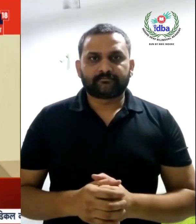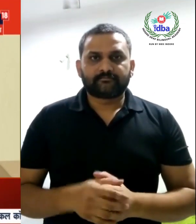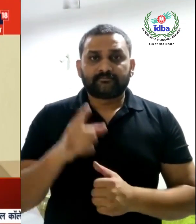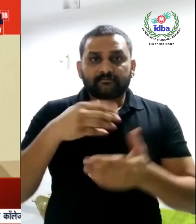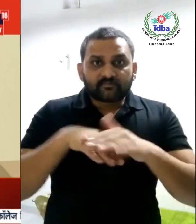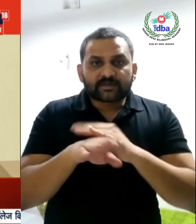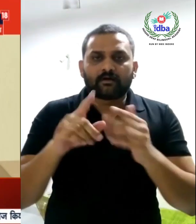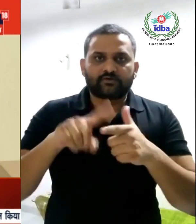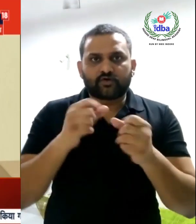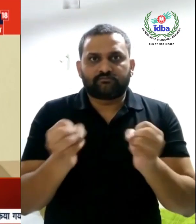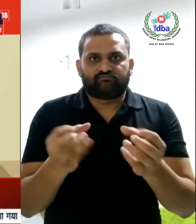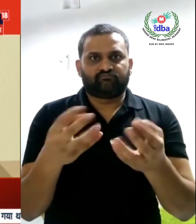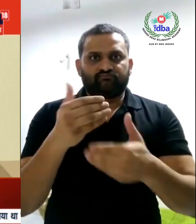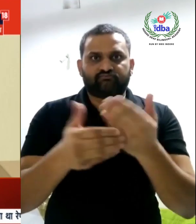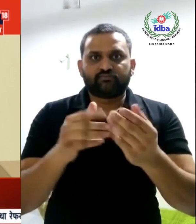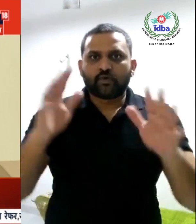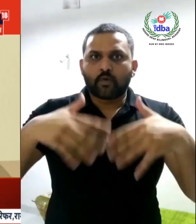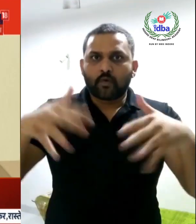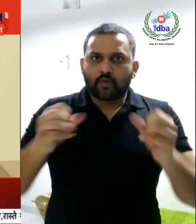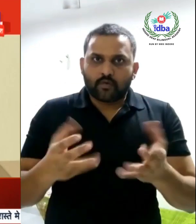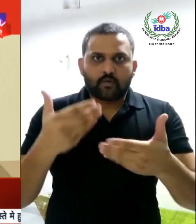जिससे रोजगार के अवसर सृजित हो रहे हैं।